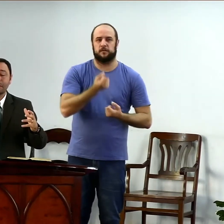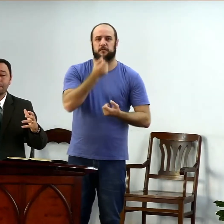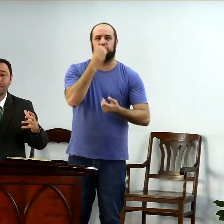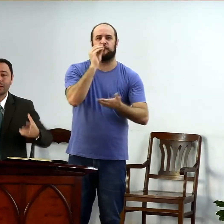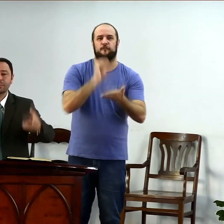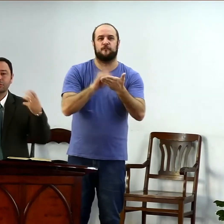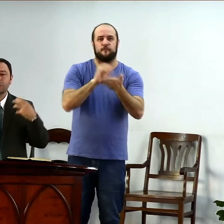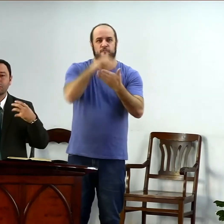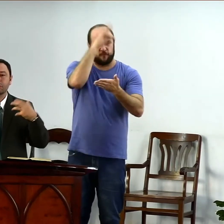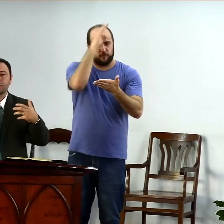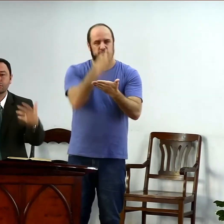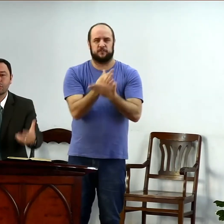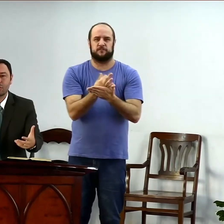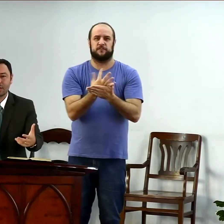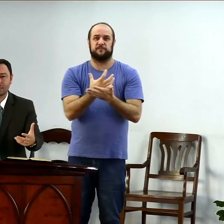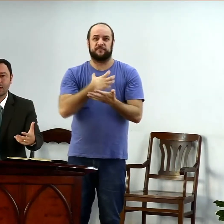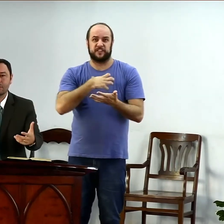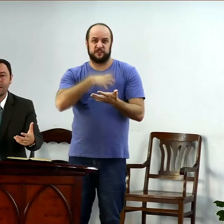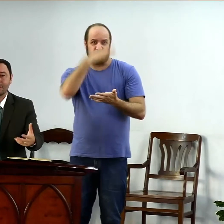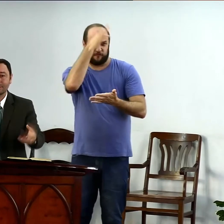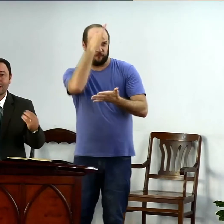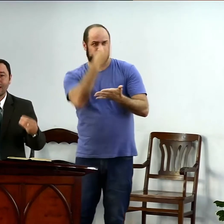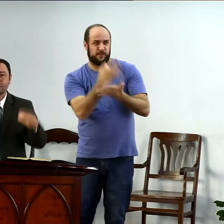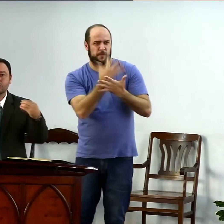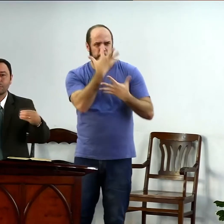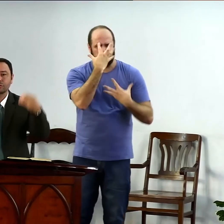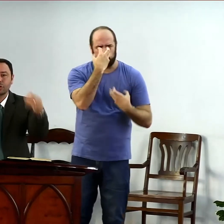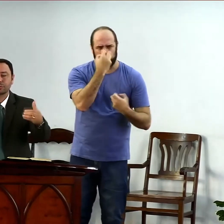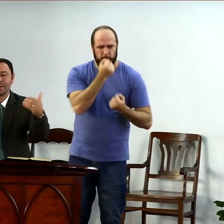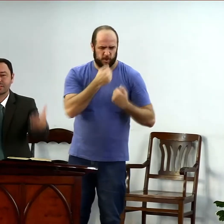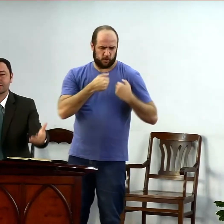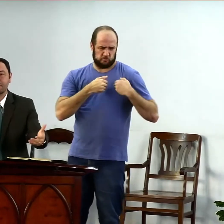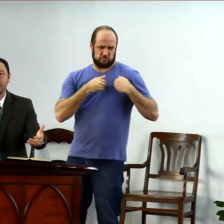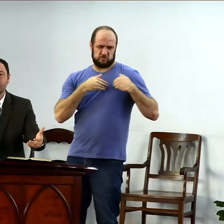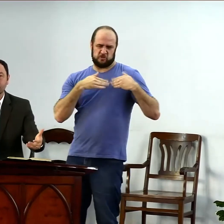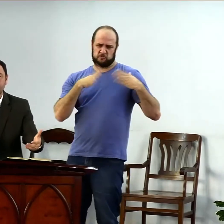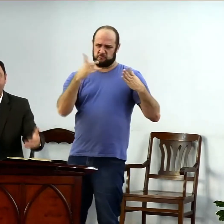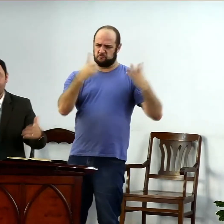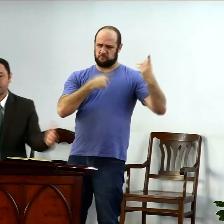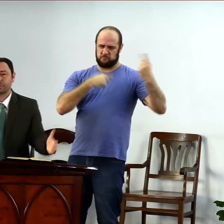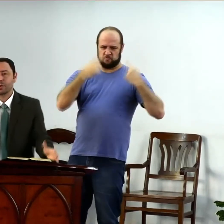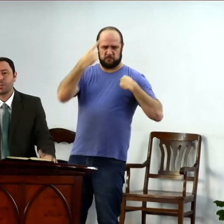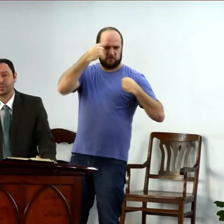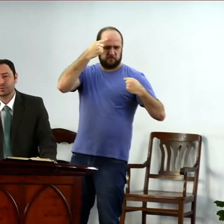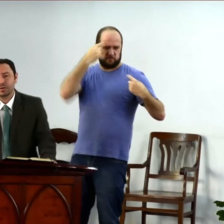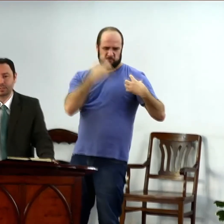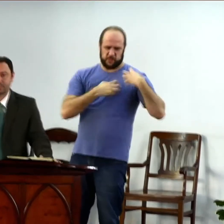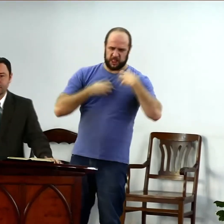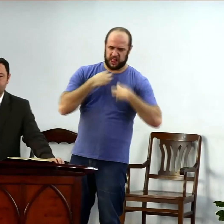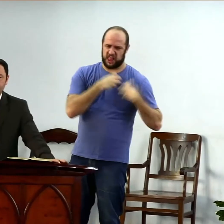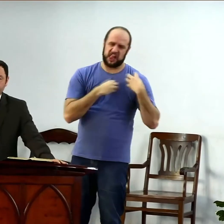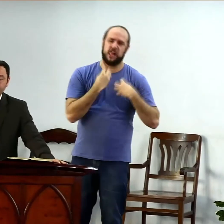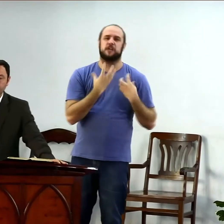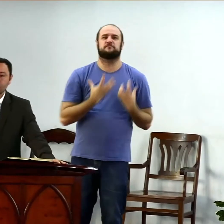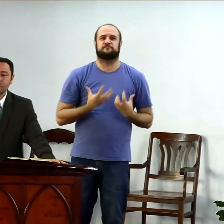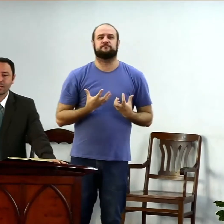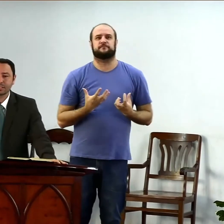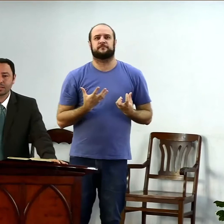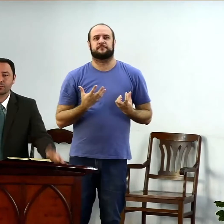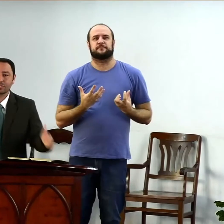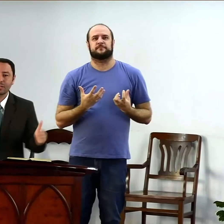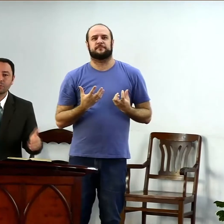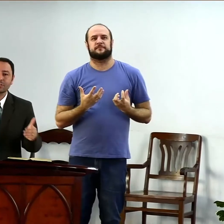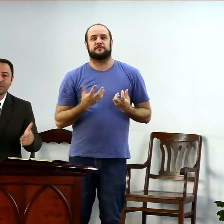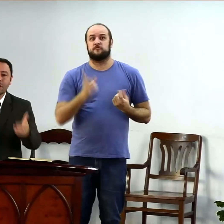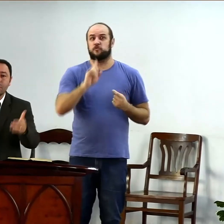vai permitir com que o seu coração traga sobre os seus pensamentos essas preocupações. Então isso não quer